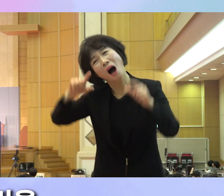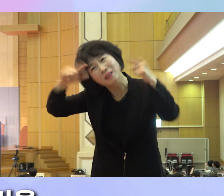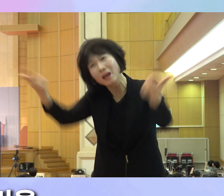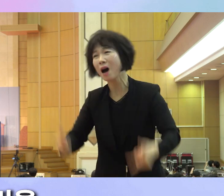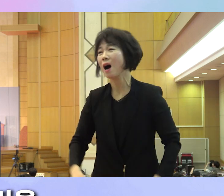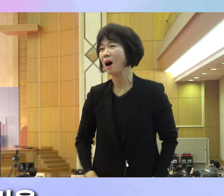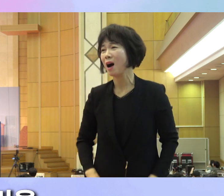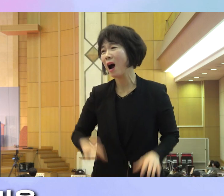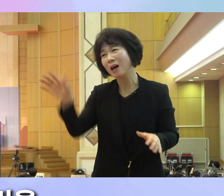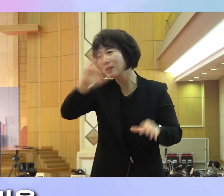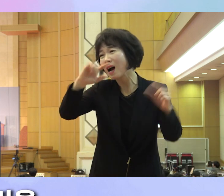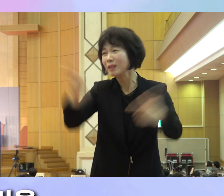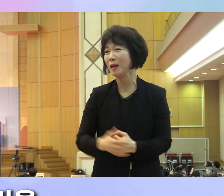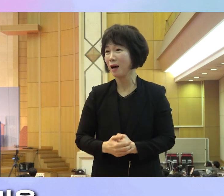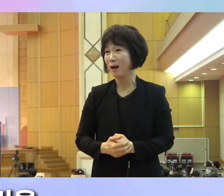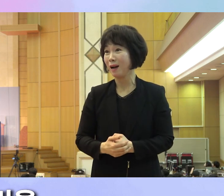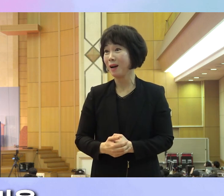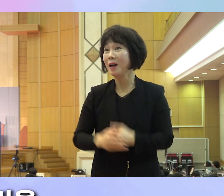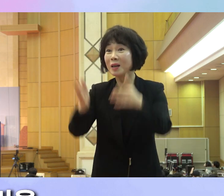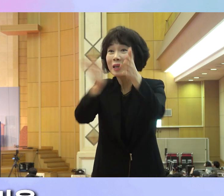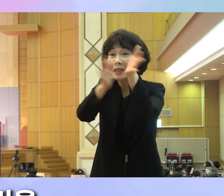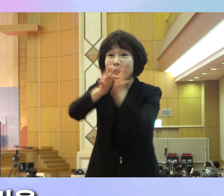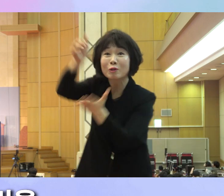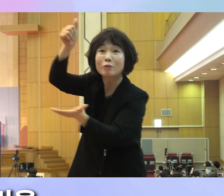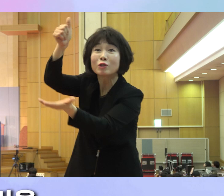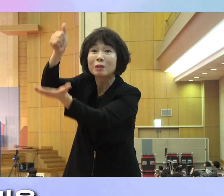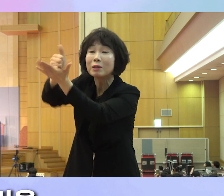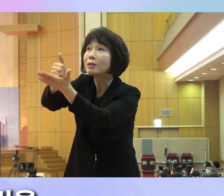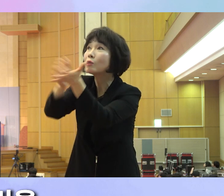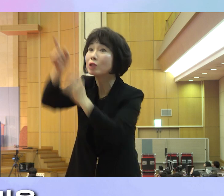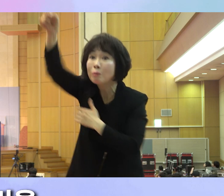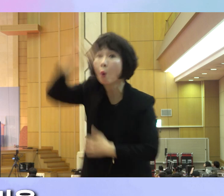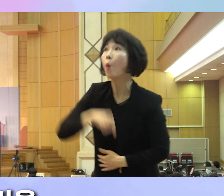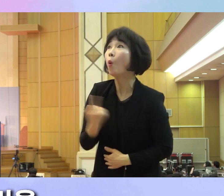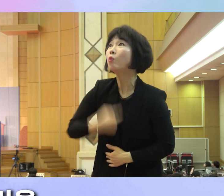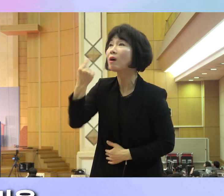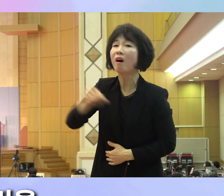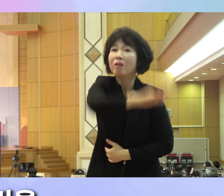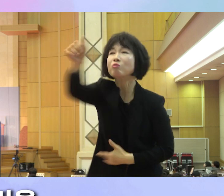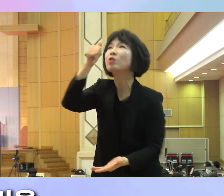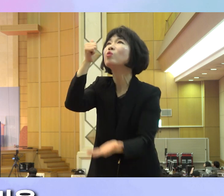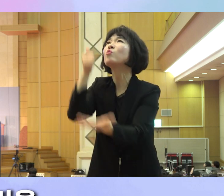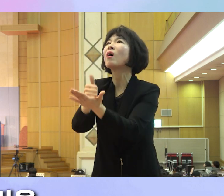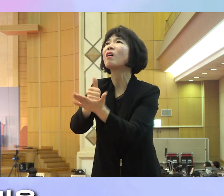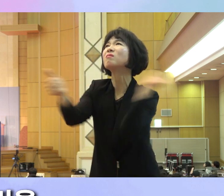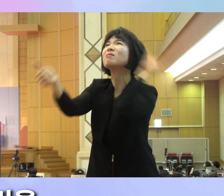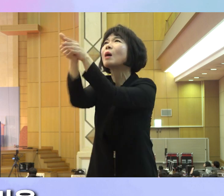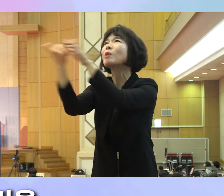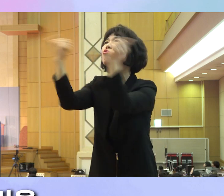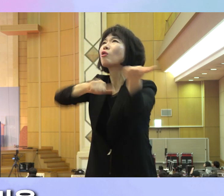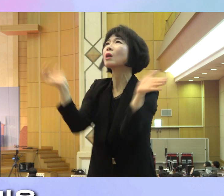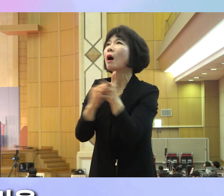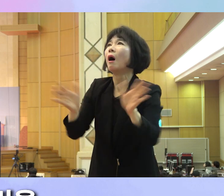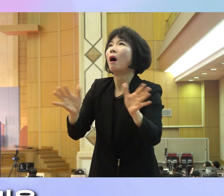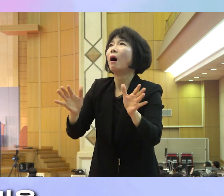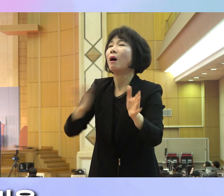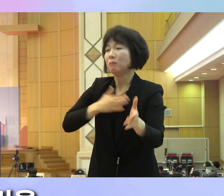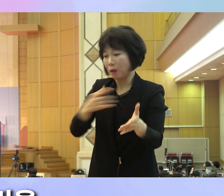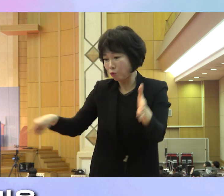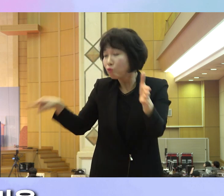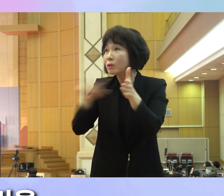것을 거치는 것이 아니고, 예수님이 홀로 우리 죄를 위해 죽으시고 우리를